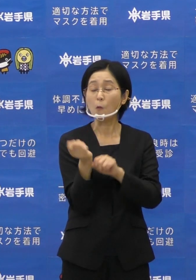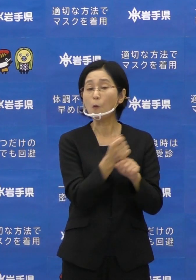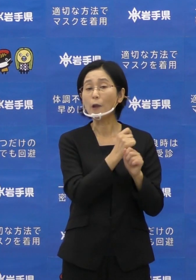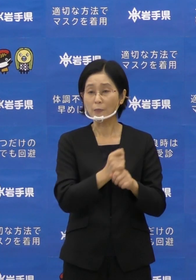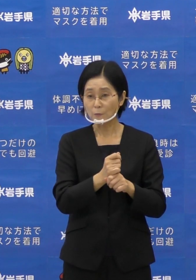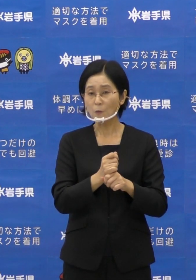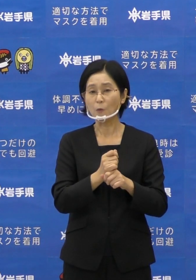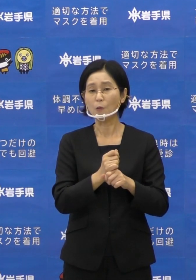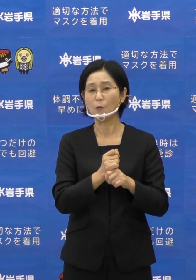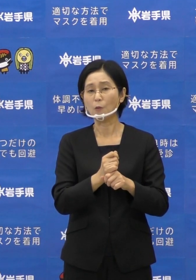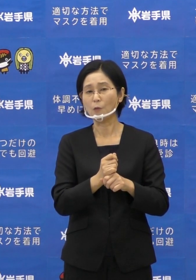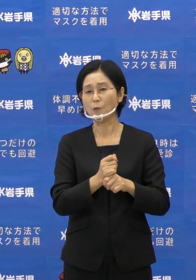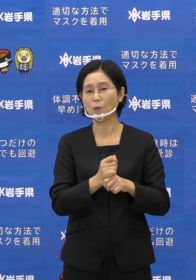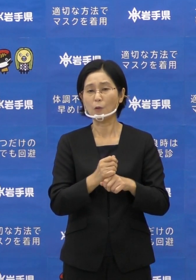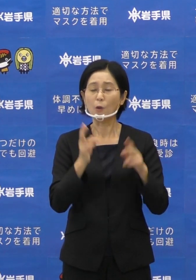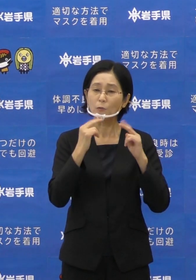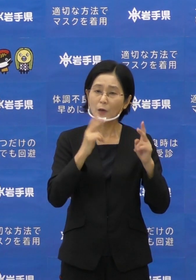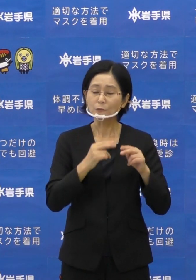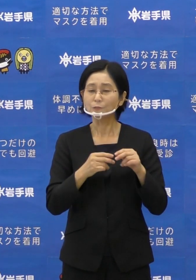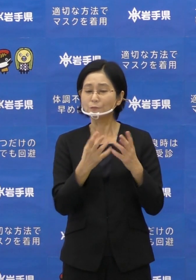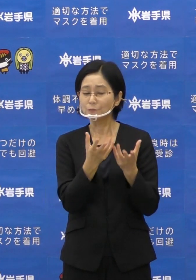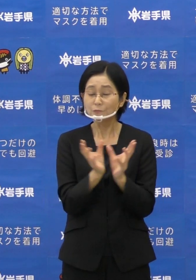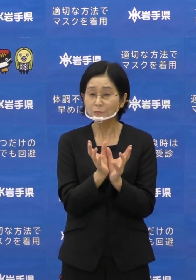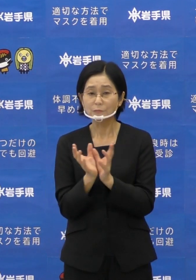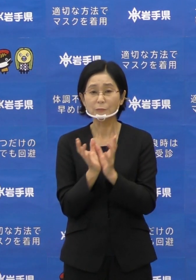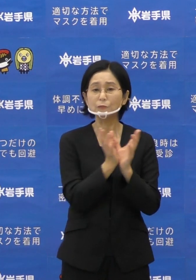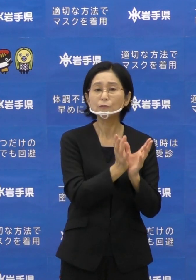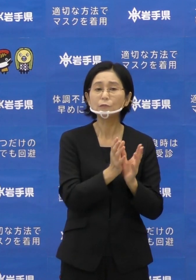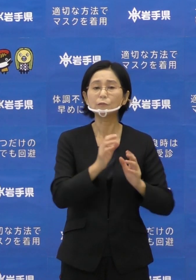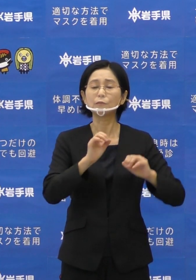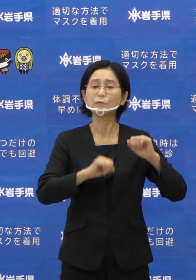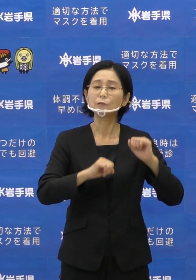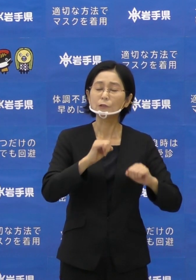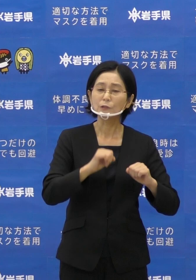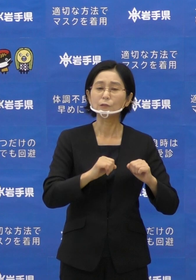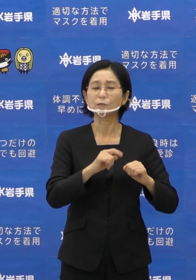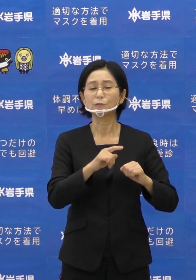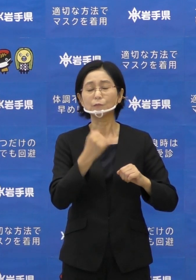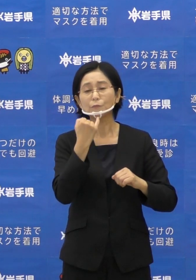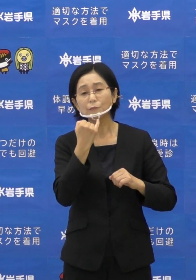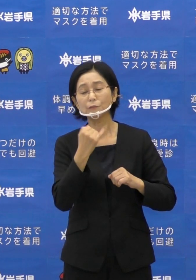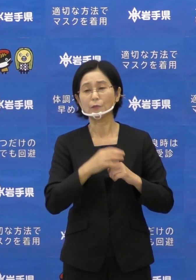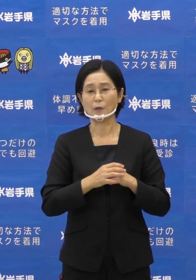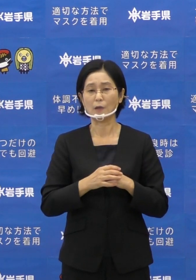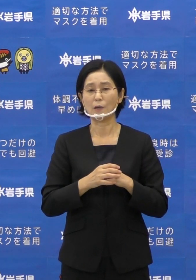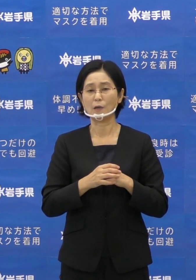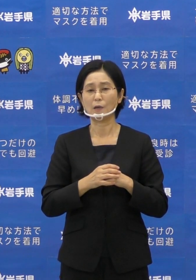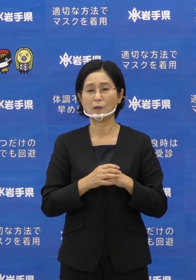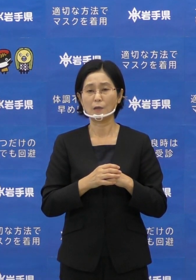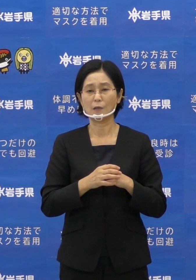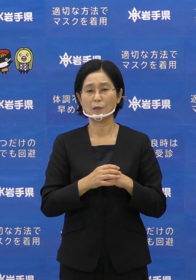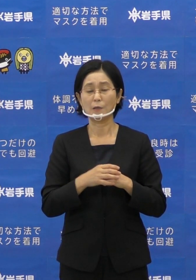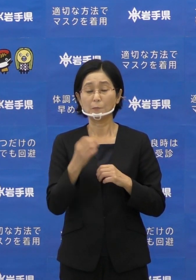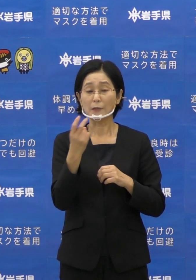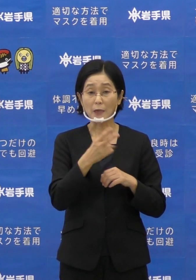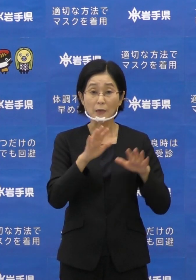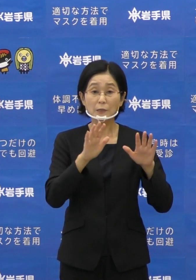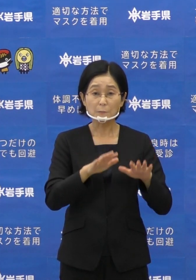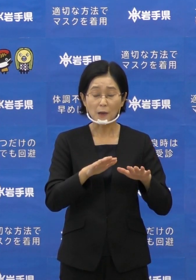ック・パラリンピックよりちょっとこう自由度が高い部分があったりし、かつ雨で